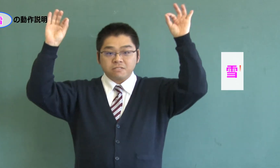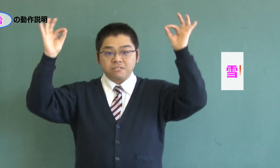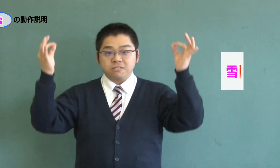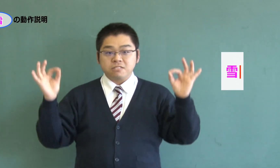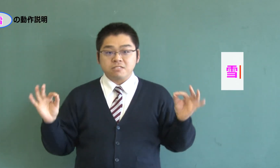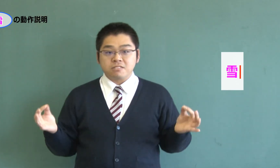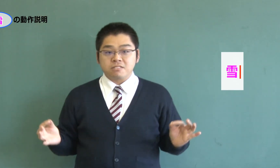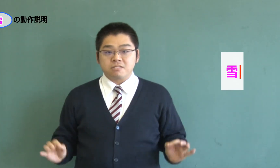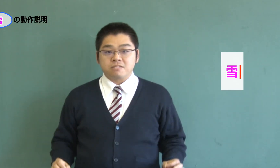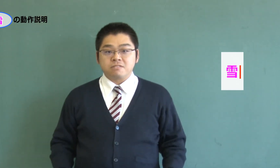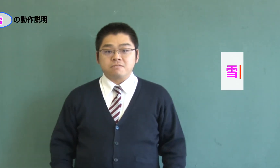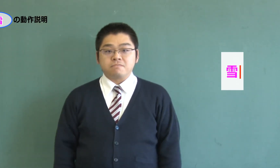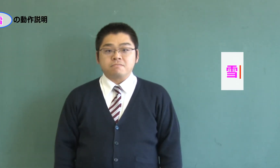雪、